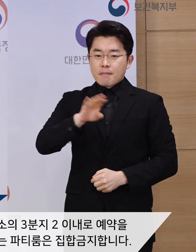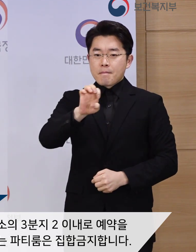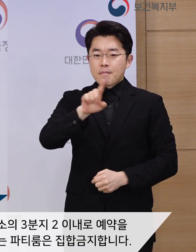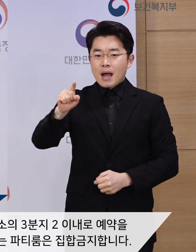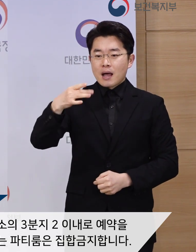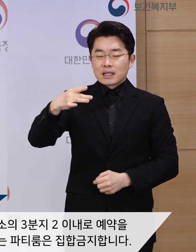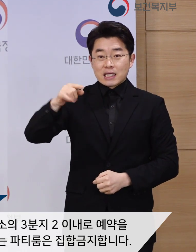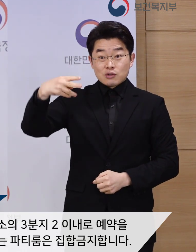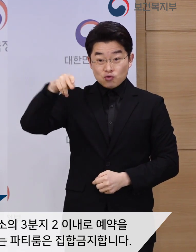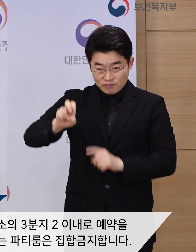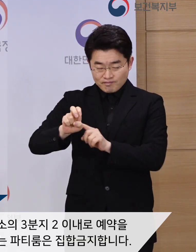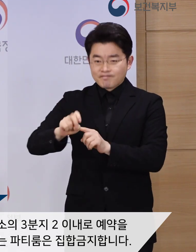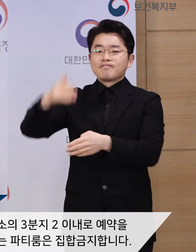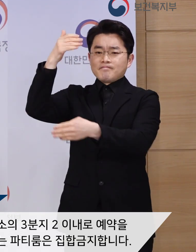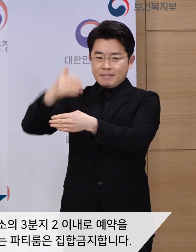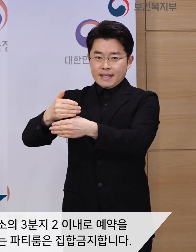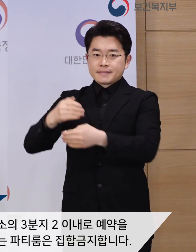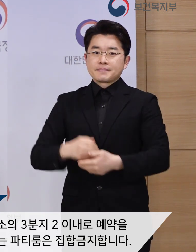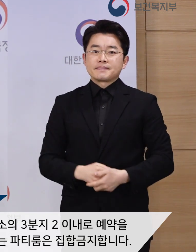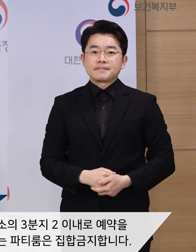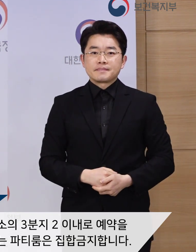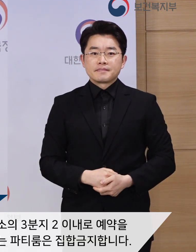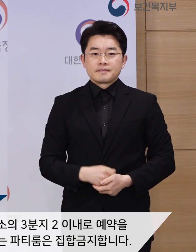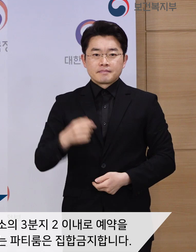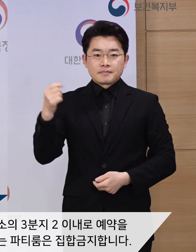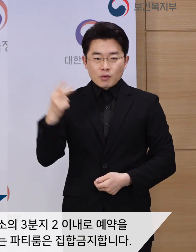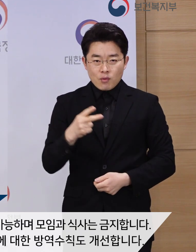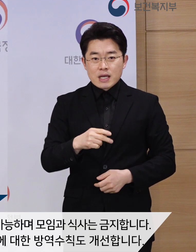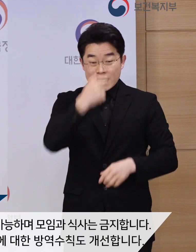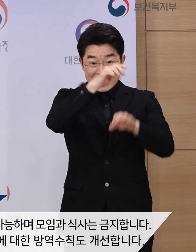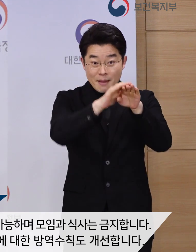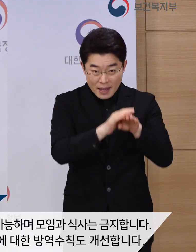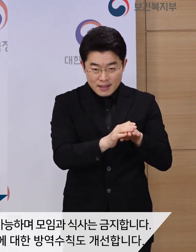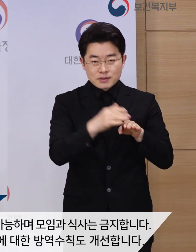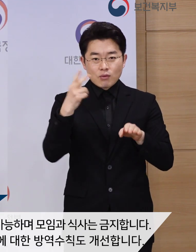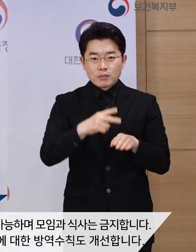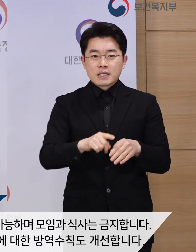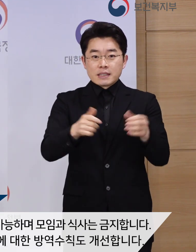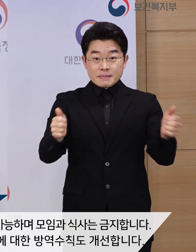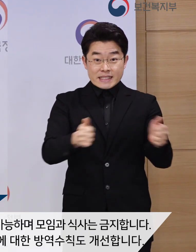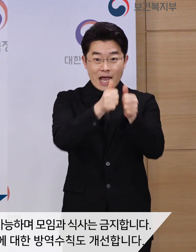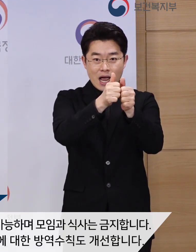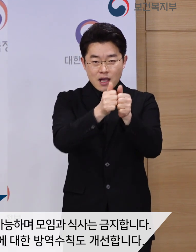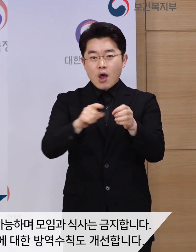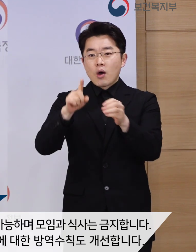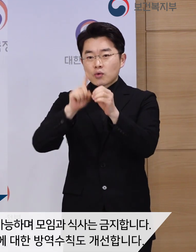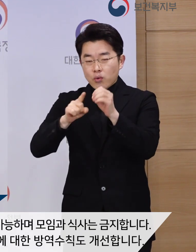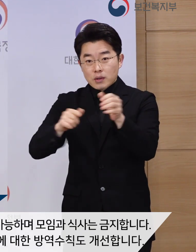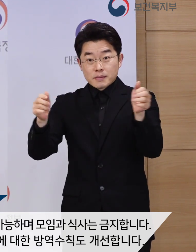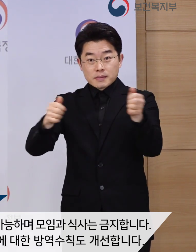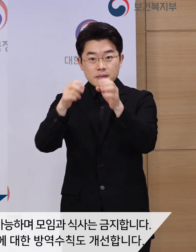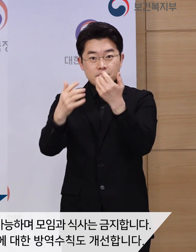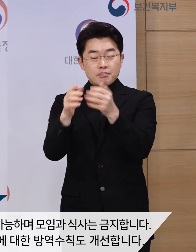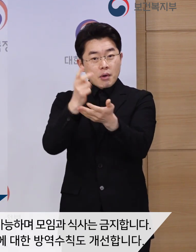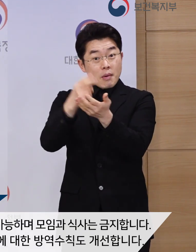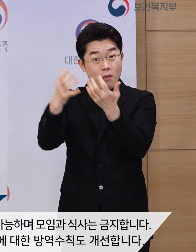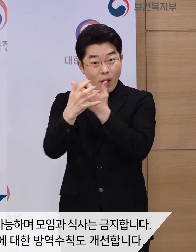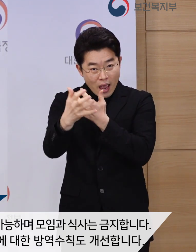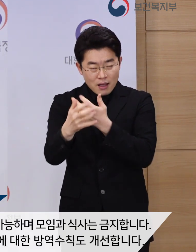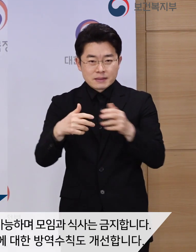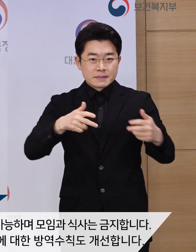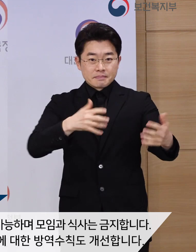장소로 빈번하게 활용되는 파티룸은 집합금지합니다. 정규 예배, 미사, 법회와 같은